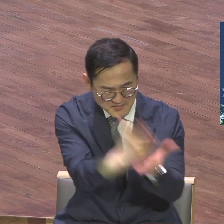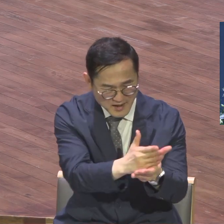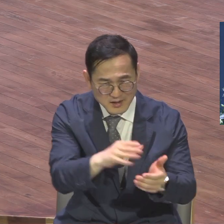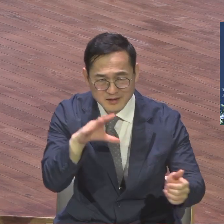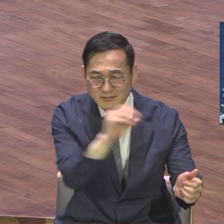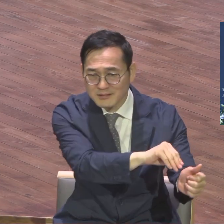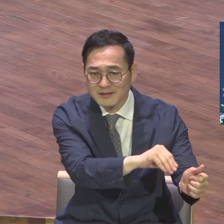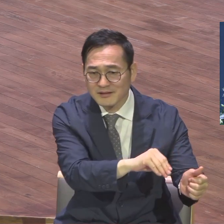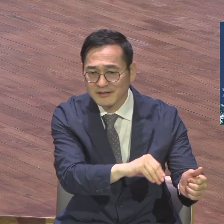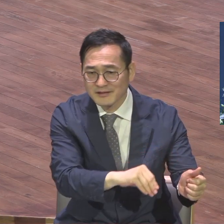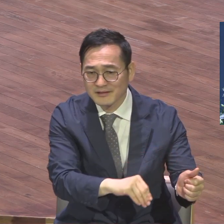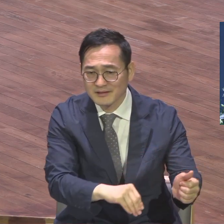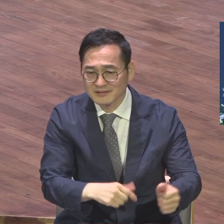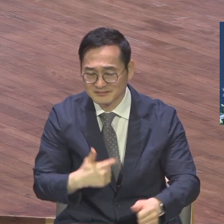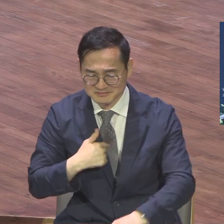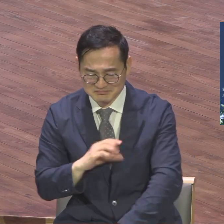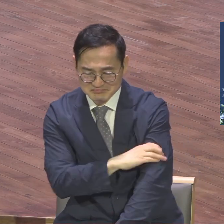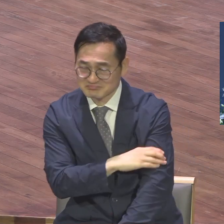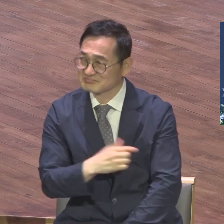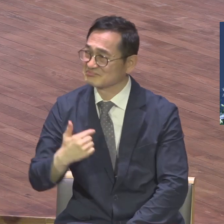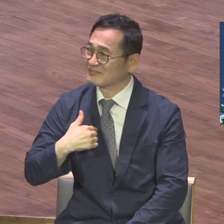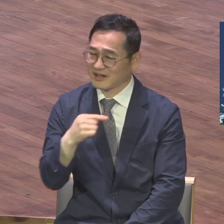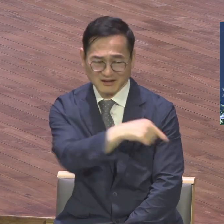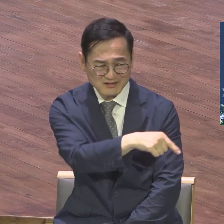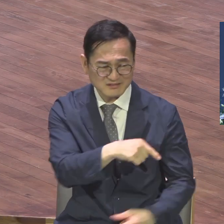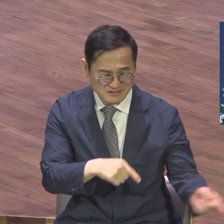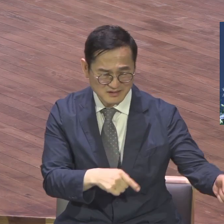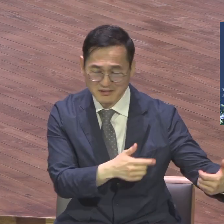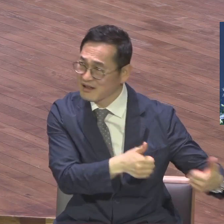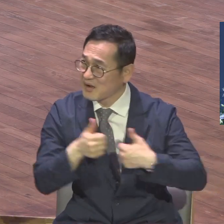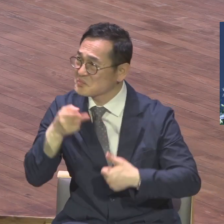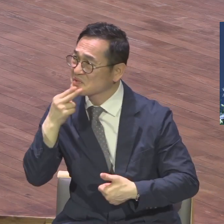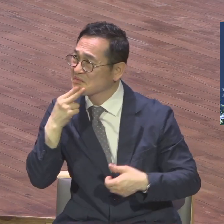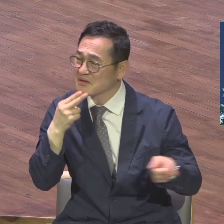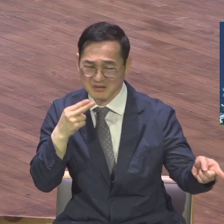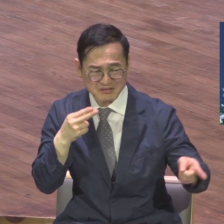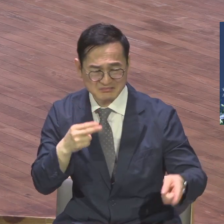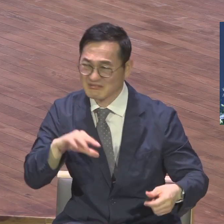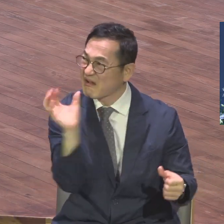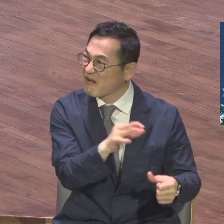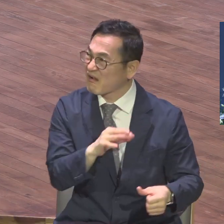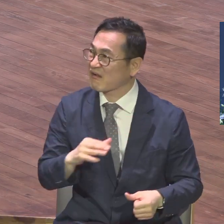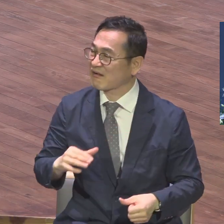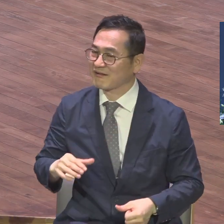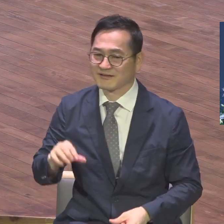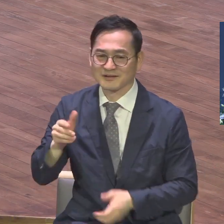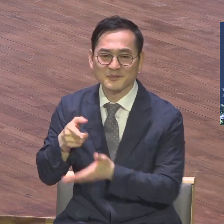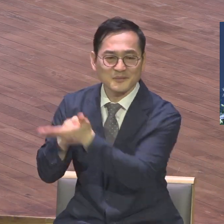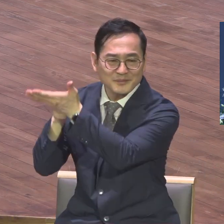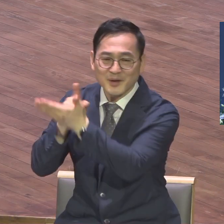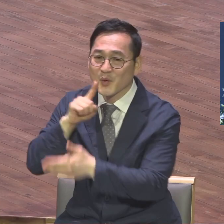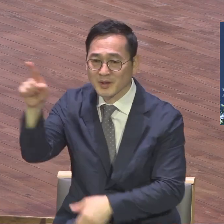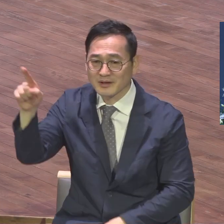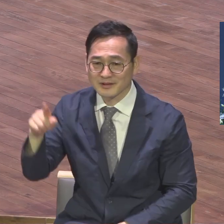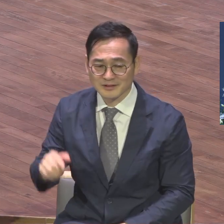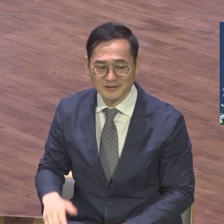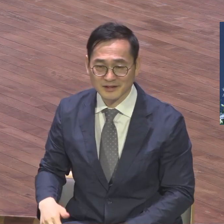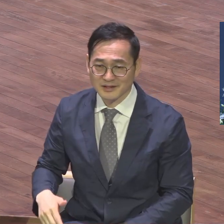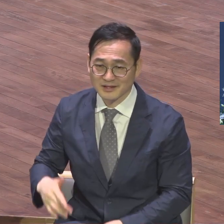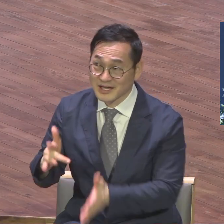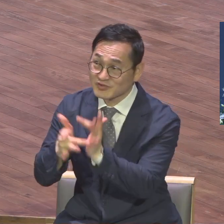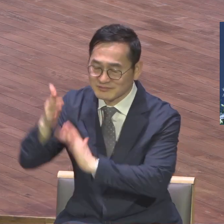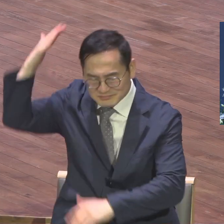금지시켰다고 예수님께 말을 합니다. 자, 이제까지 꾸중만 들었는데 예수님께 잘했다 칭찬 한번